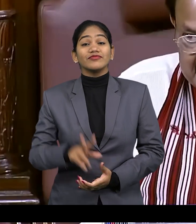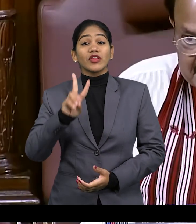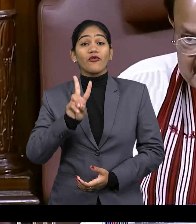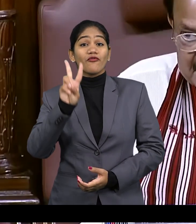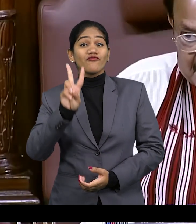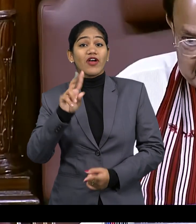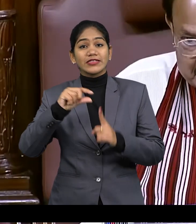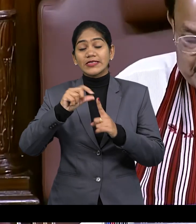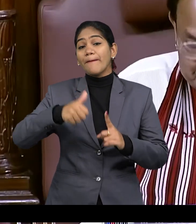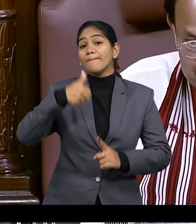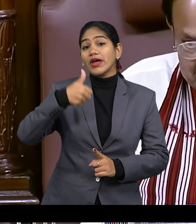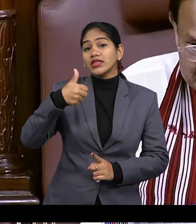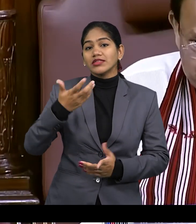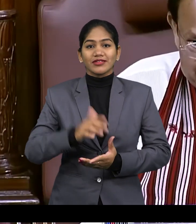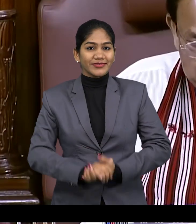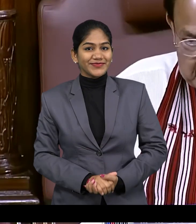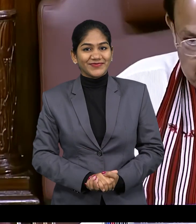ఉపాధ్యక్షుడు,